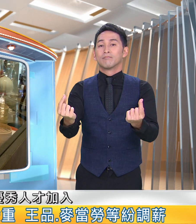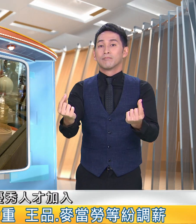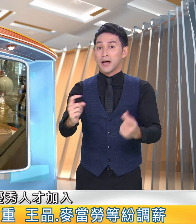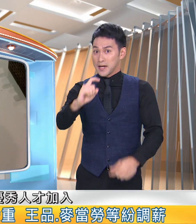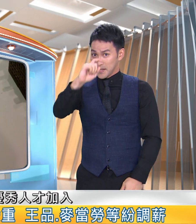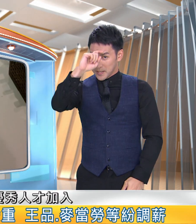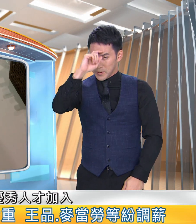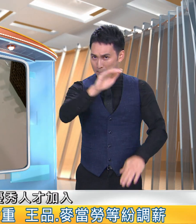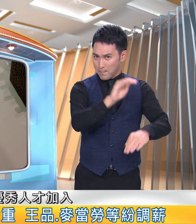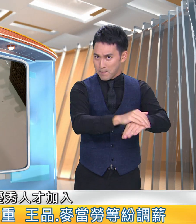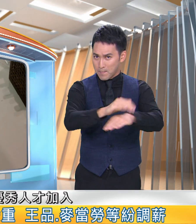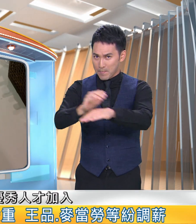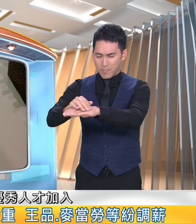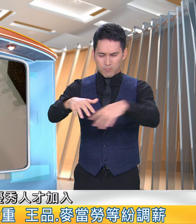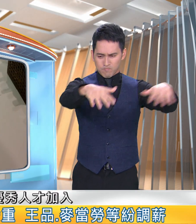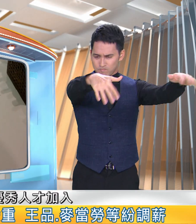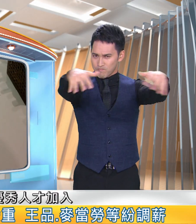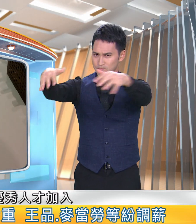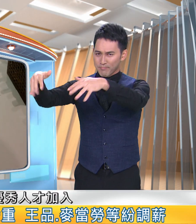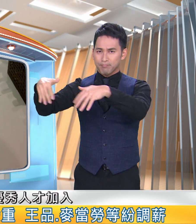优秀的人才加入。